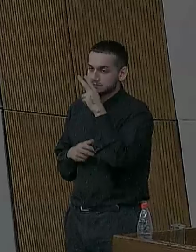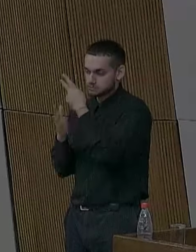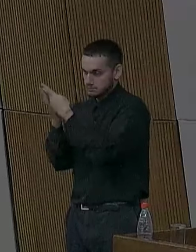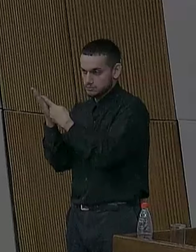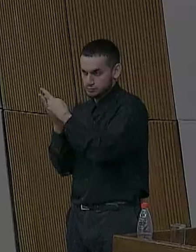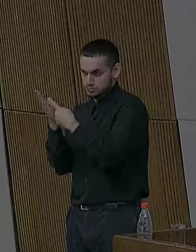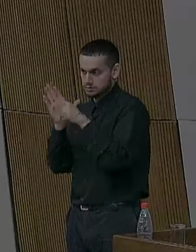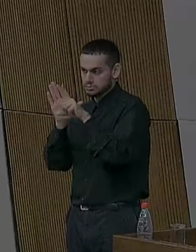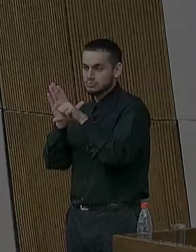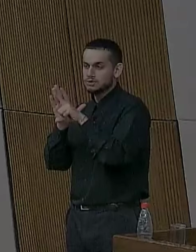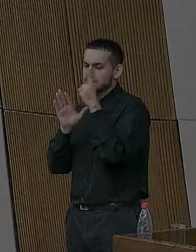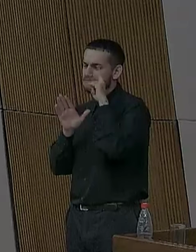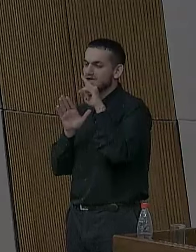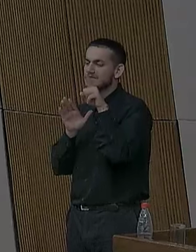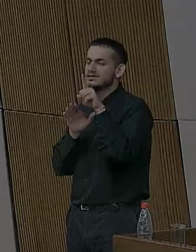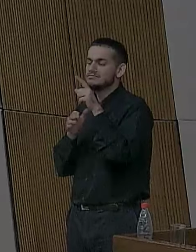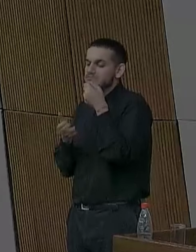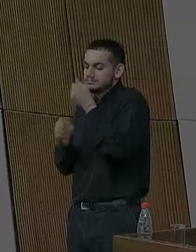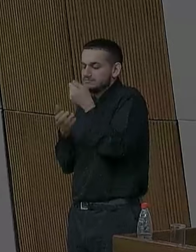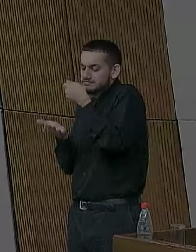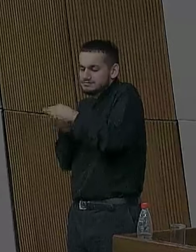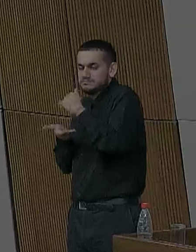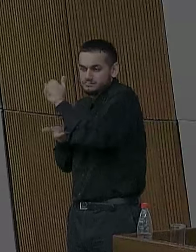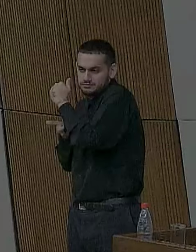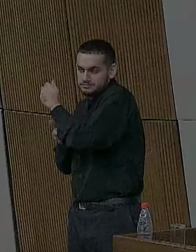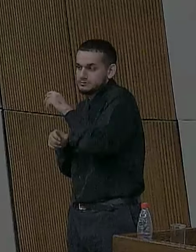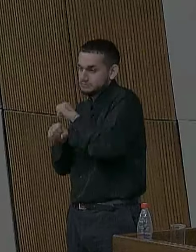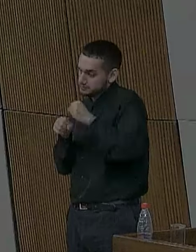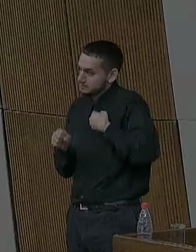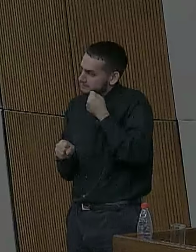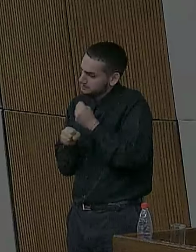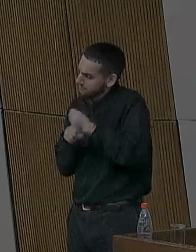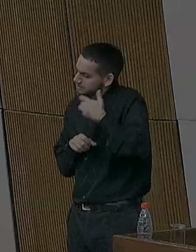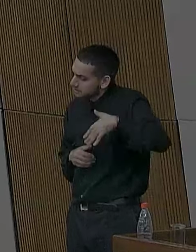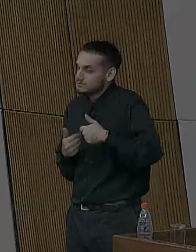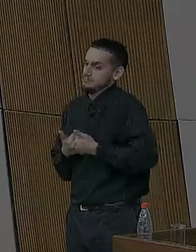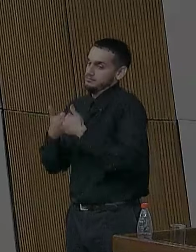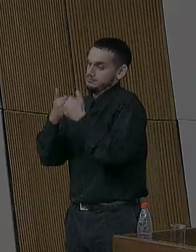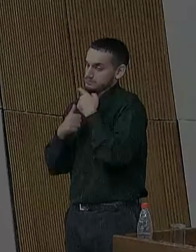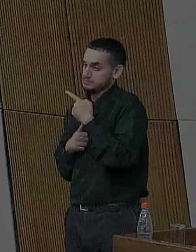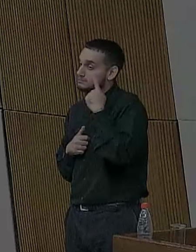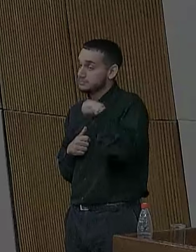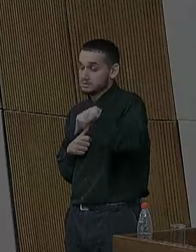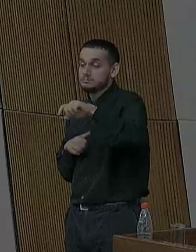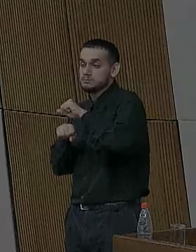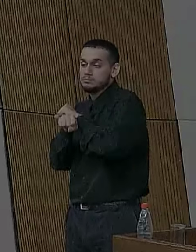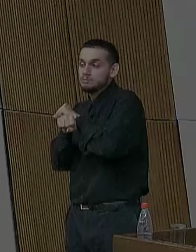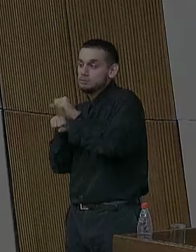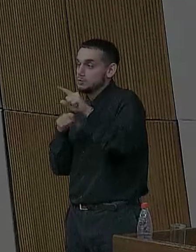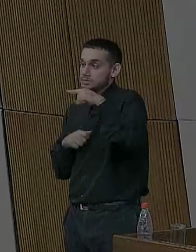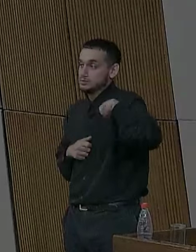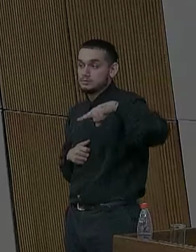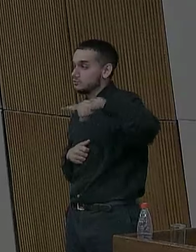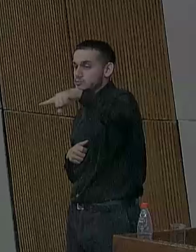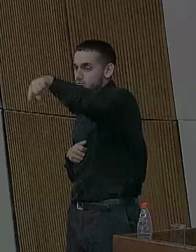de ley de incentivo fiscal, que se pueda trabajar lo más pronto posible para que así todos